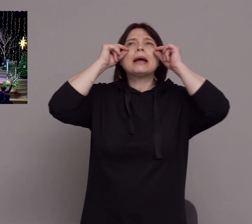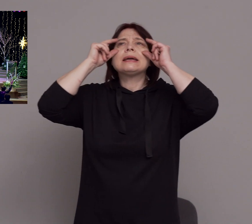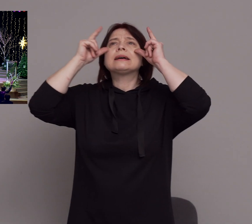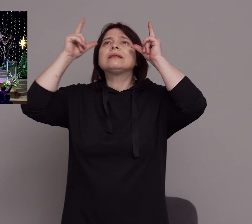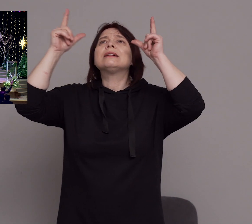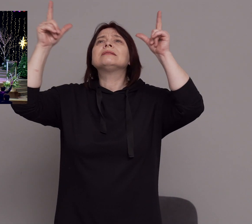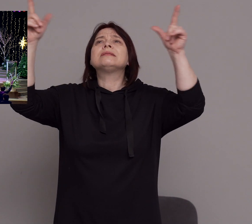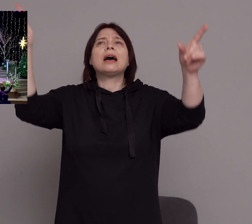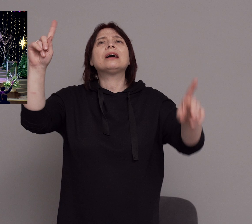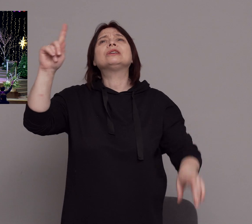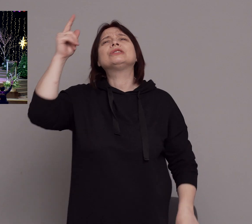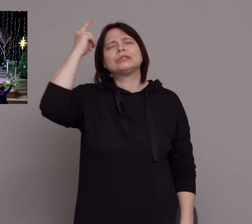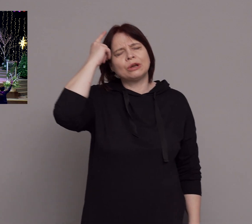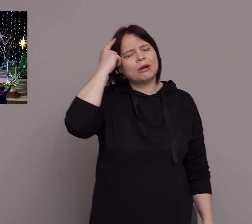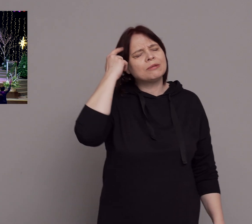Открой мои глаза.